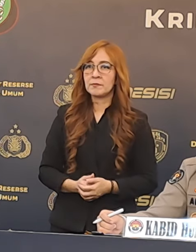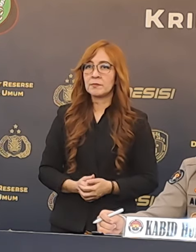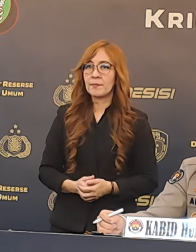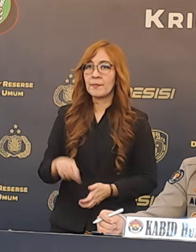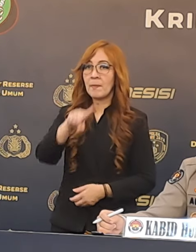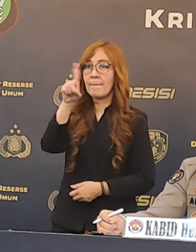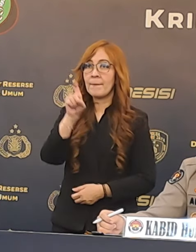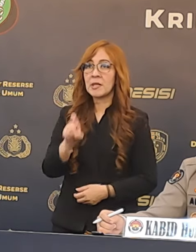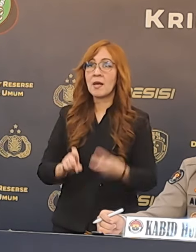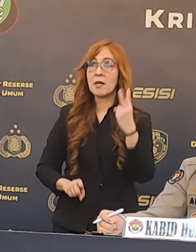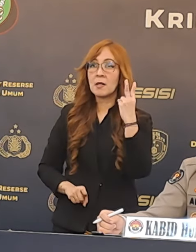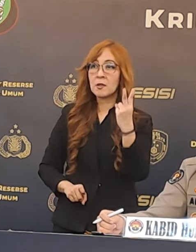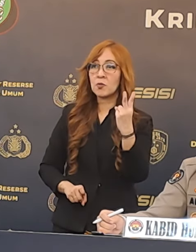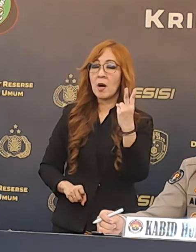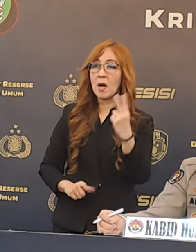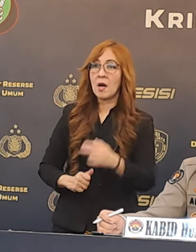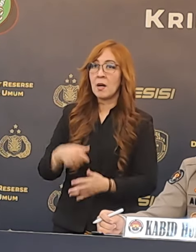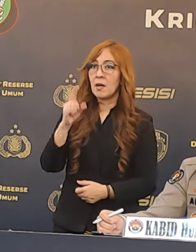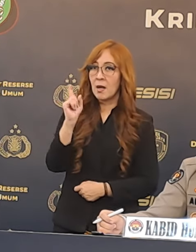kedua, kenapa